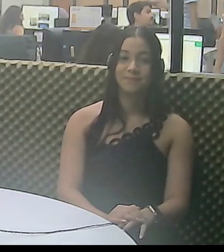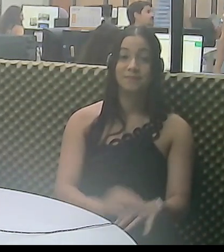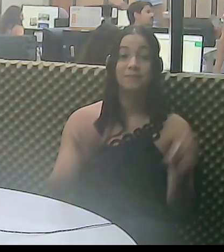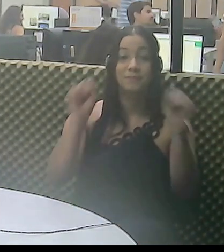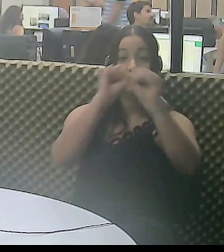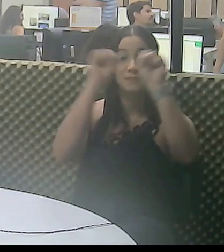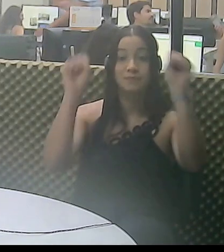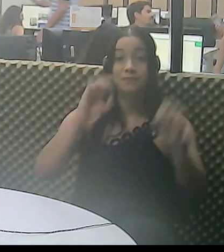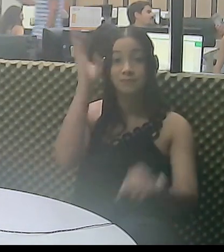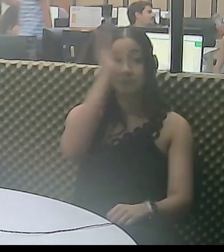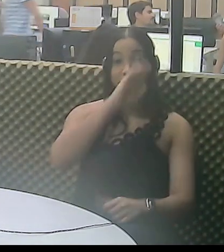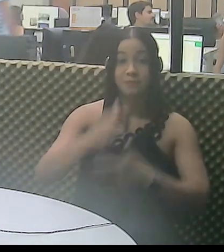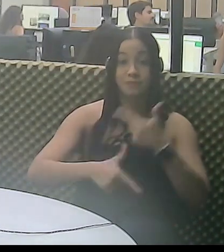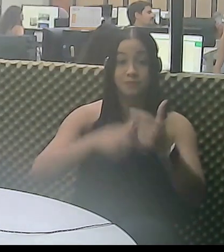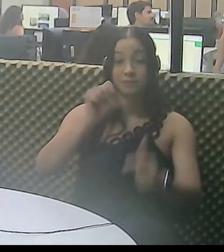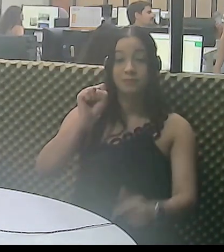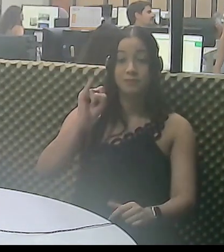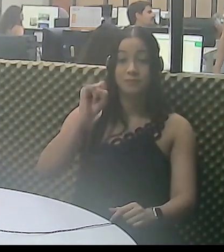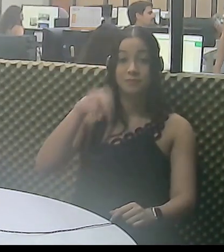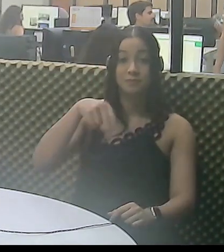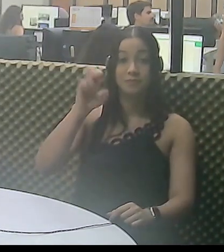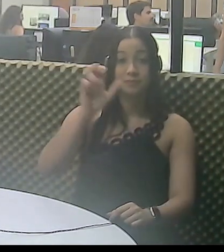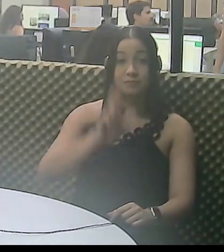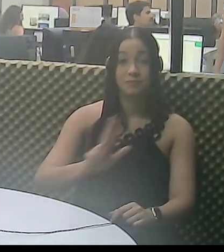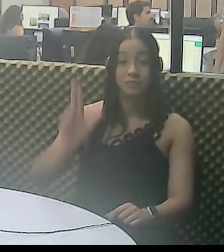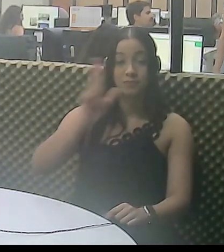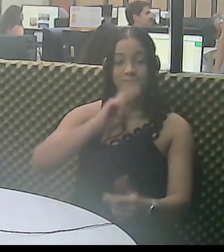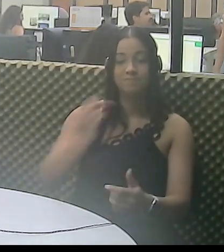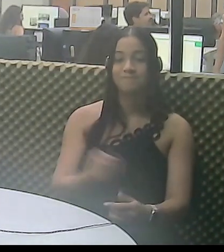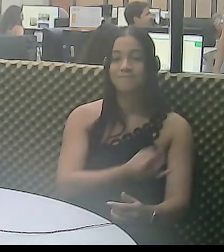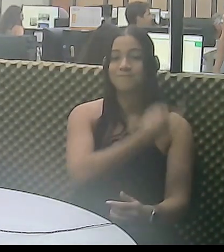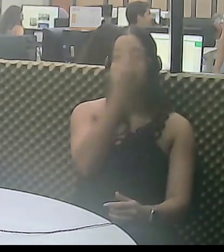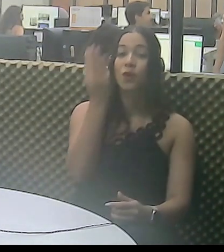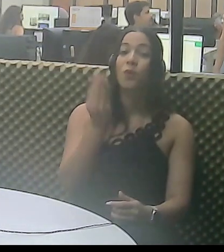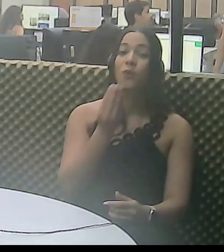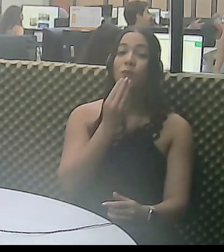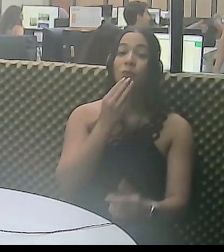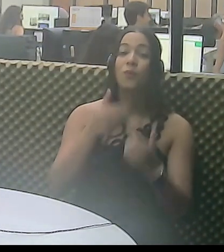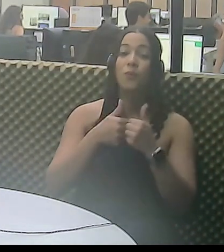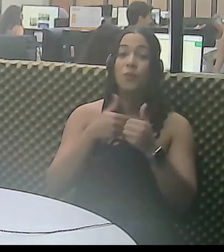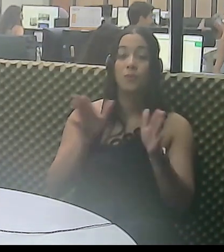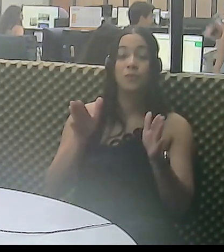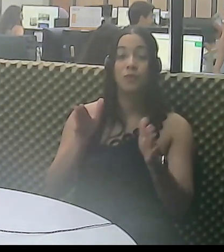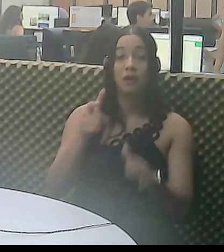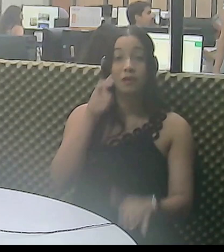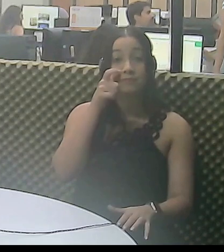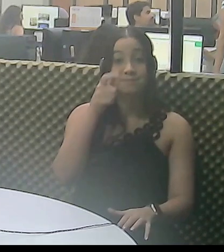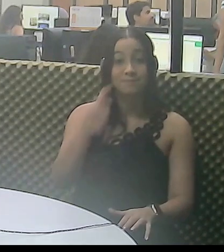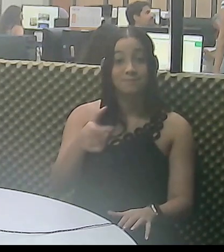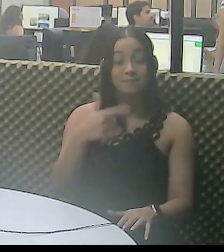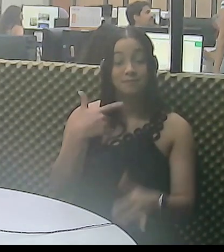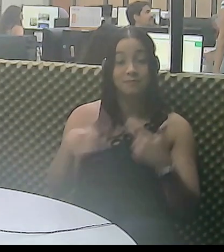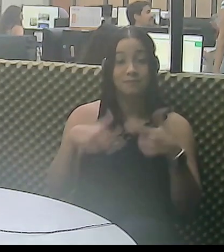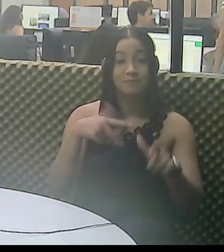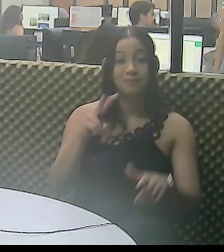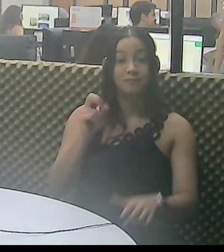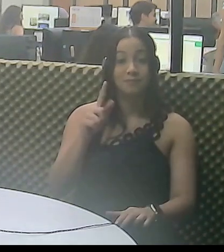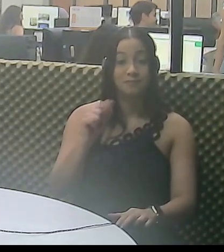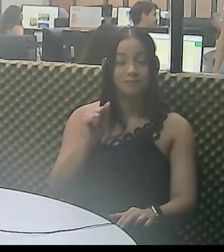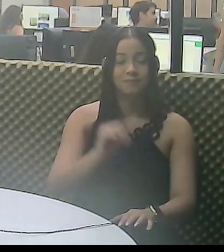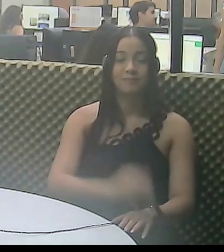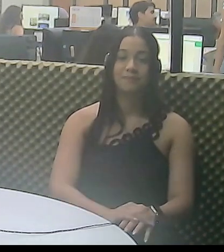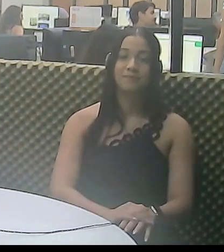Sistema Nacional de Empregos, o SINE de Uberlândia, está com diversas oportunidades abertas para quem procura uma vaga no mercado de